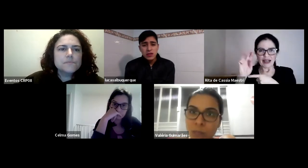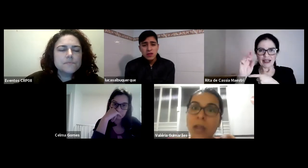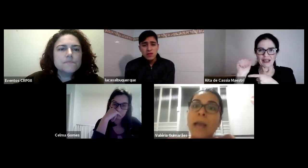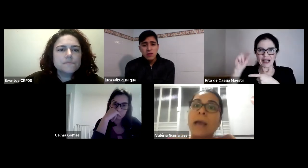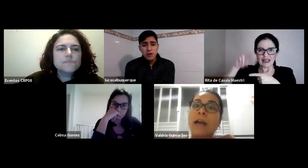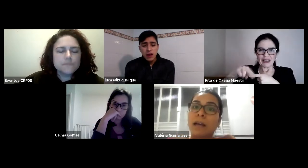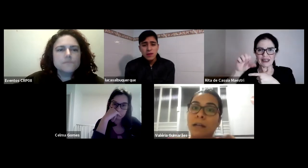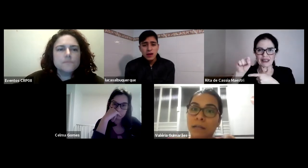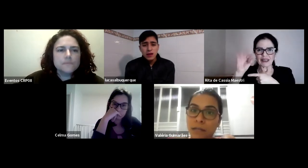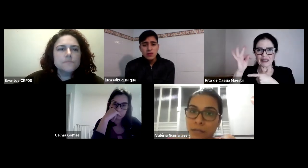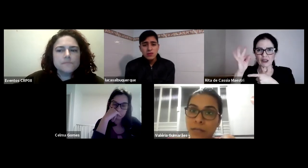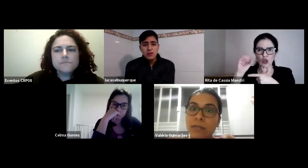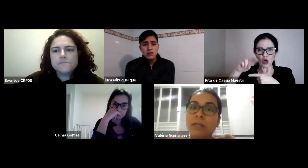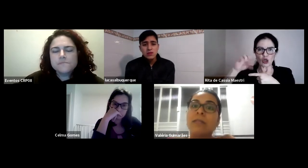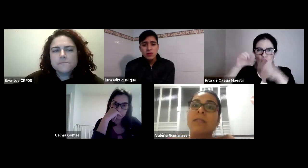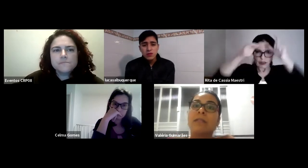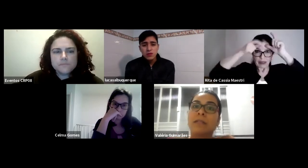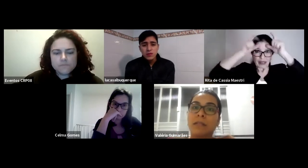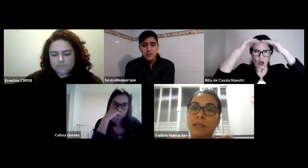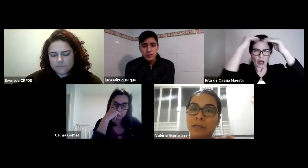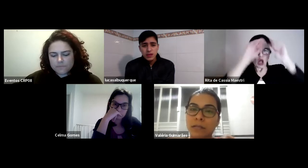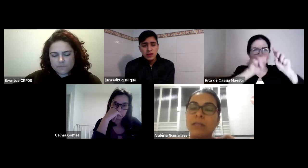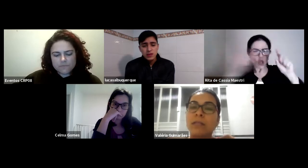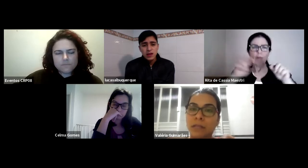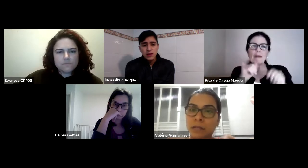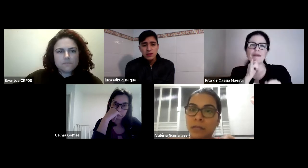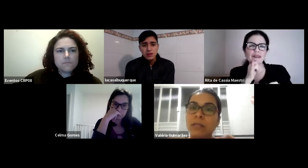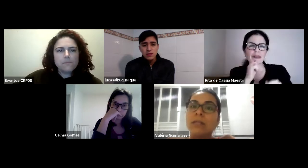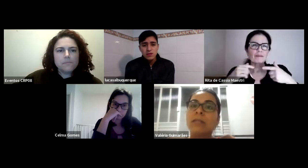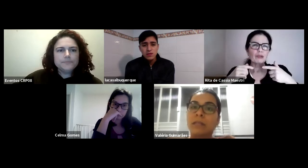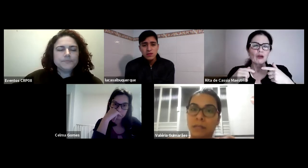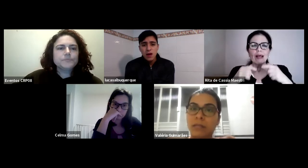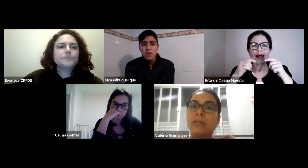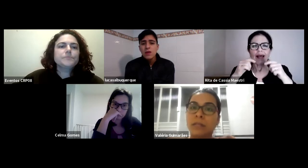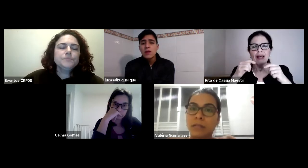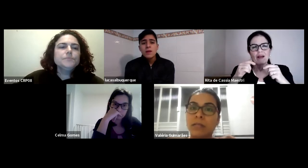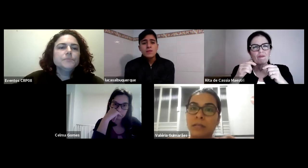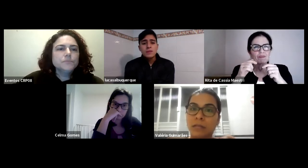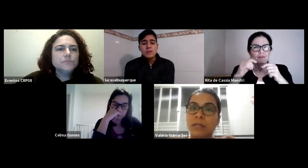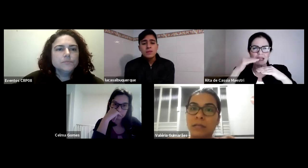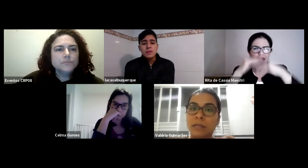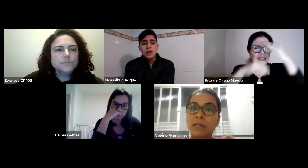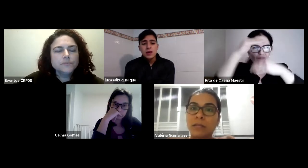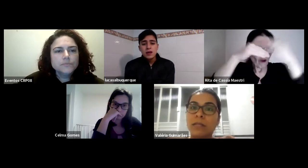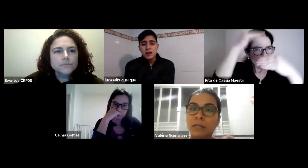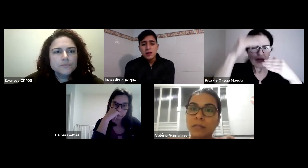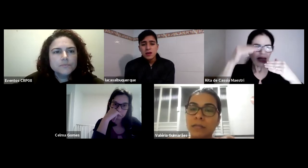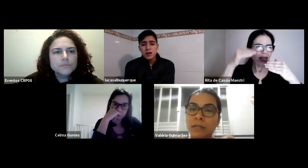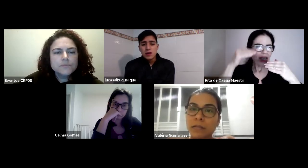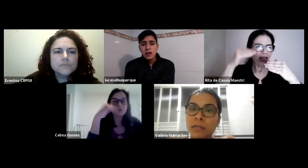transtornos, criar um vocabulário para cada um dos transtornos que estão citados no novo manual.